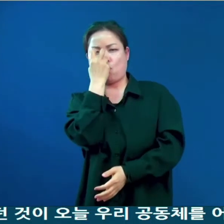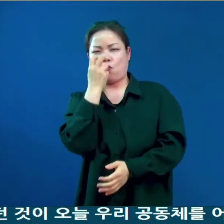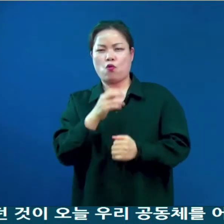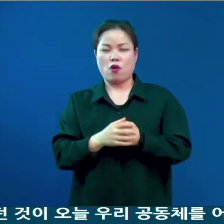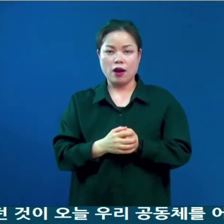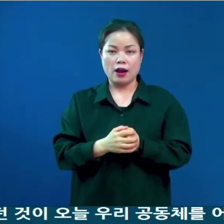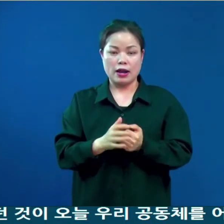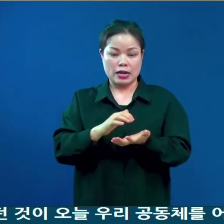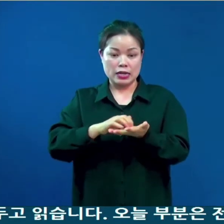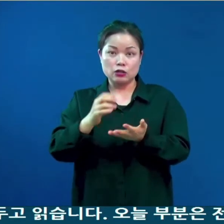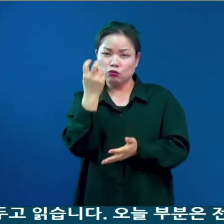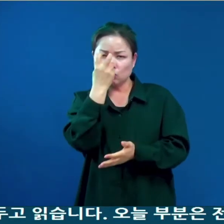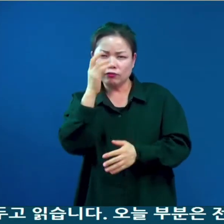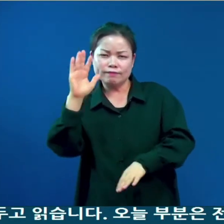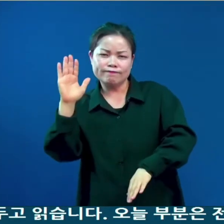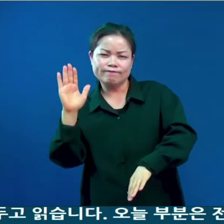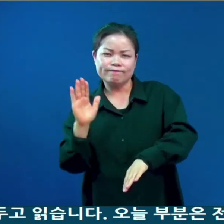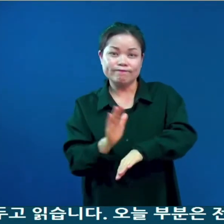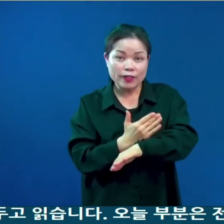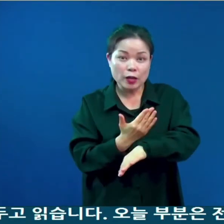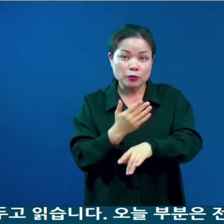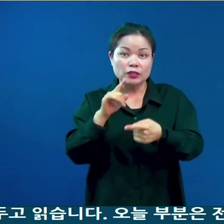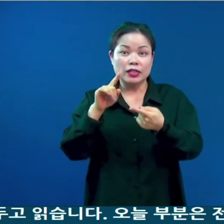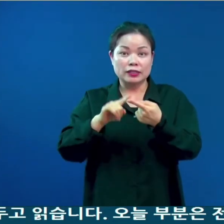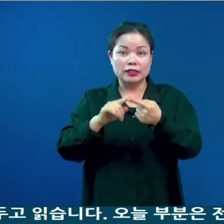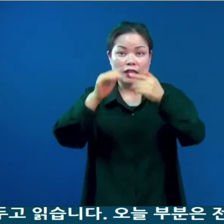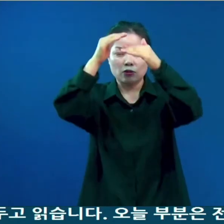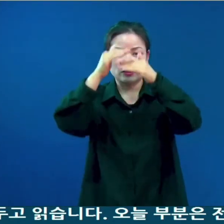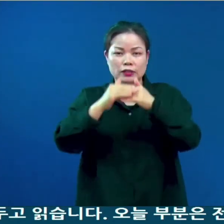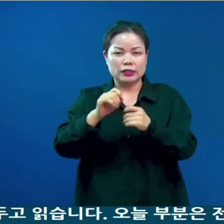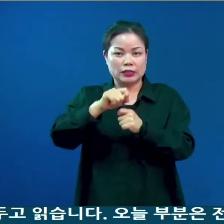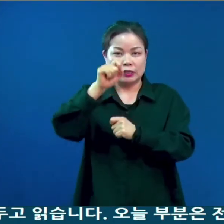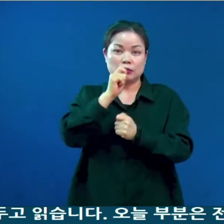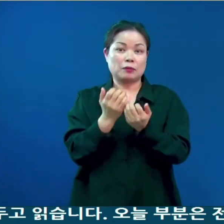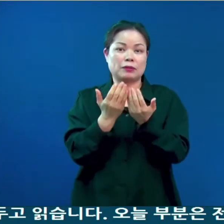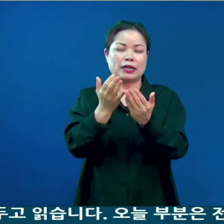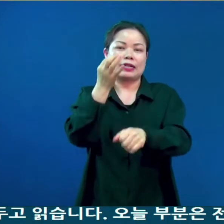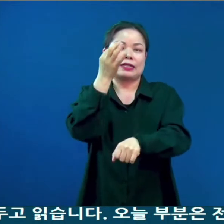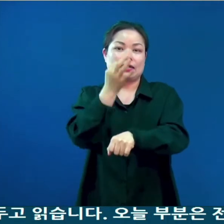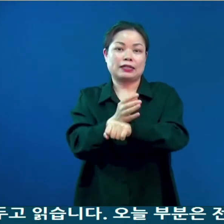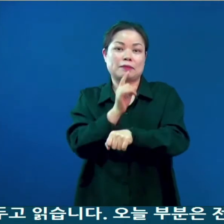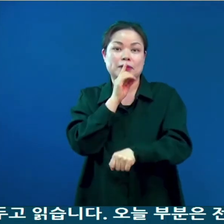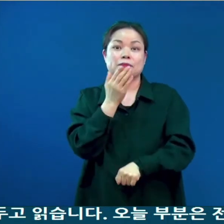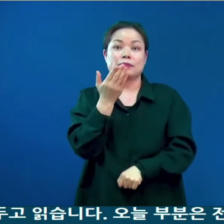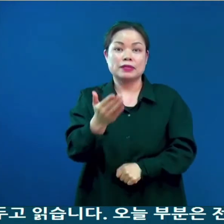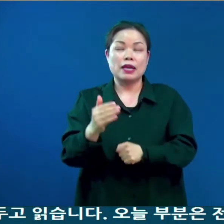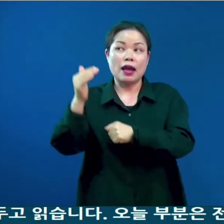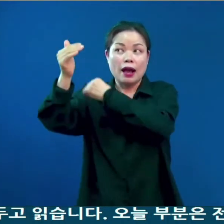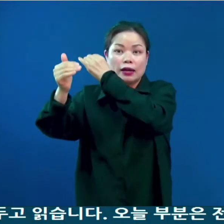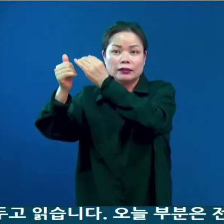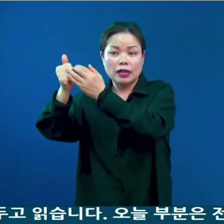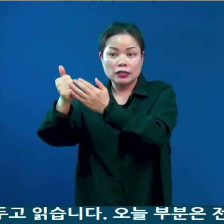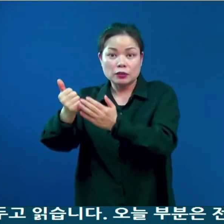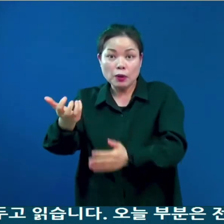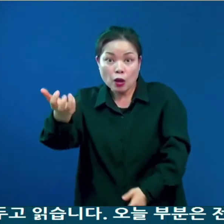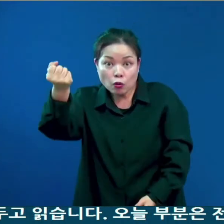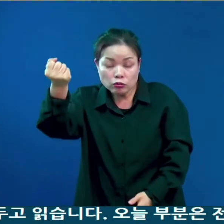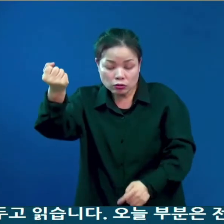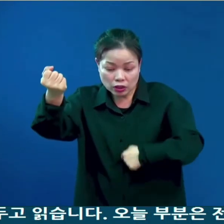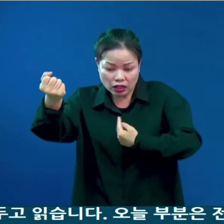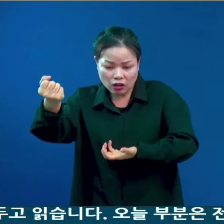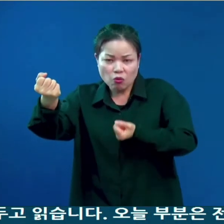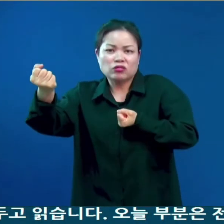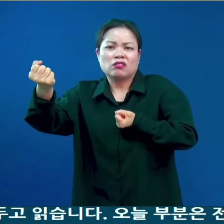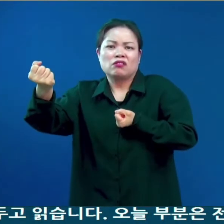이 인구조사가 왜 잘못된지에 대한 내용은 길게 설명드리지 않고 간단히만 말씀드리면 하나님의 것을 자기의